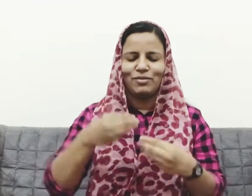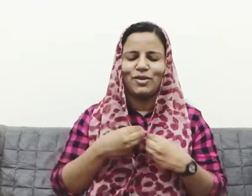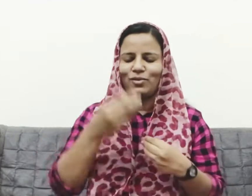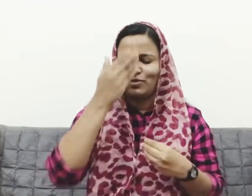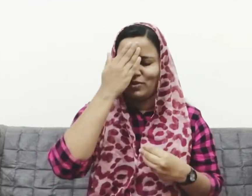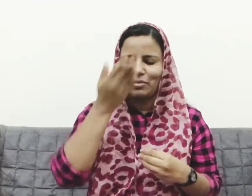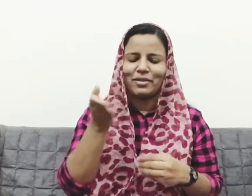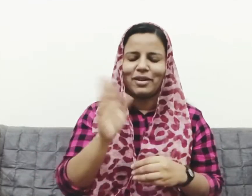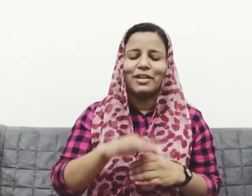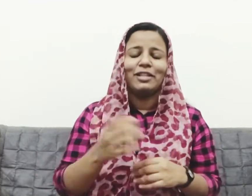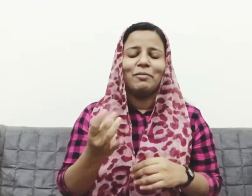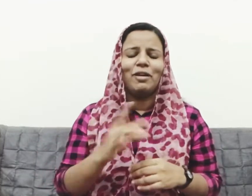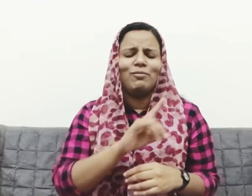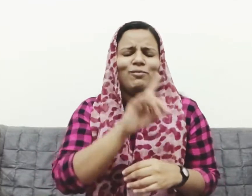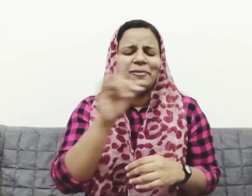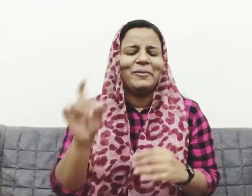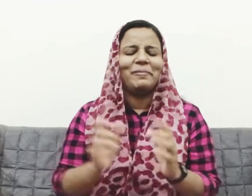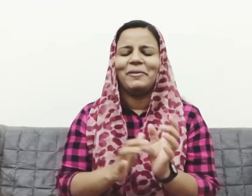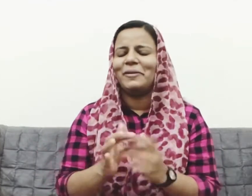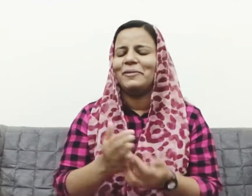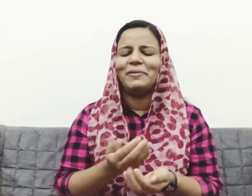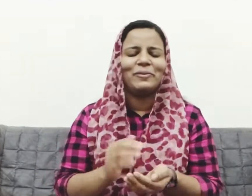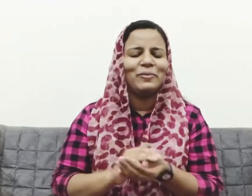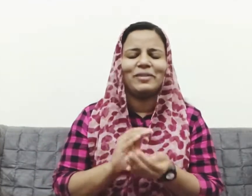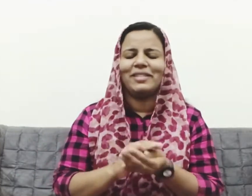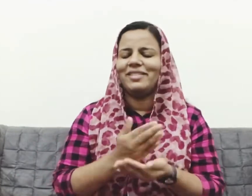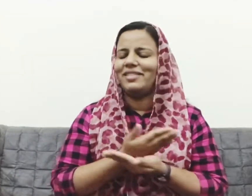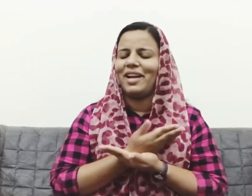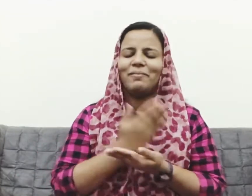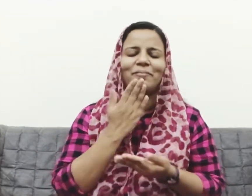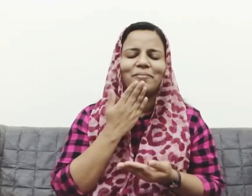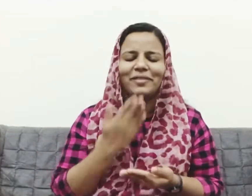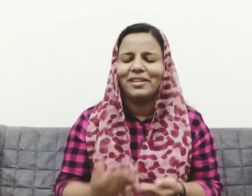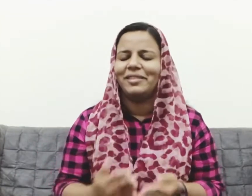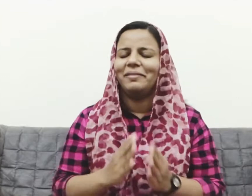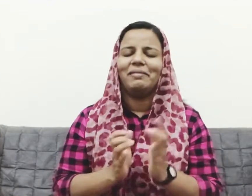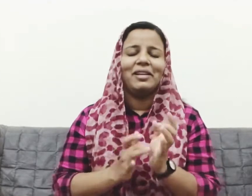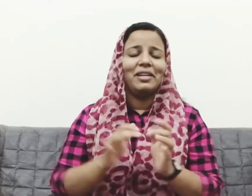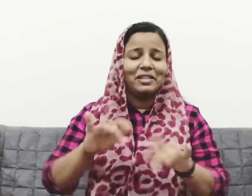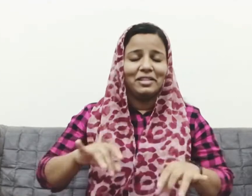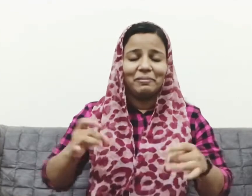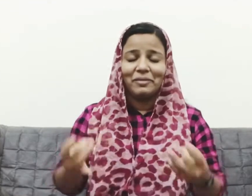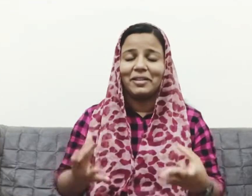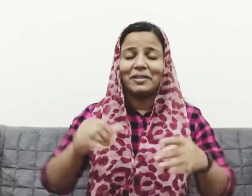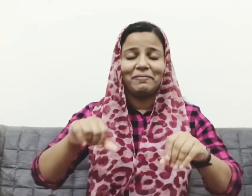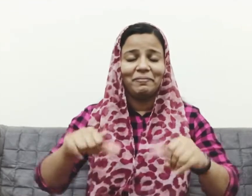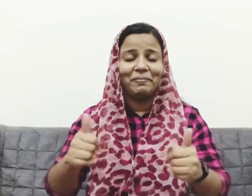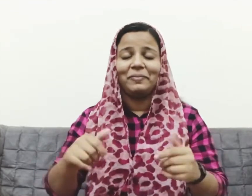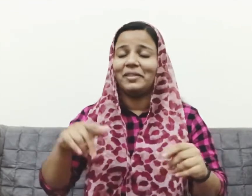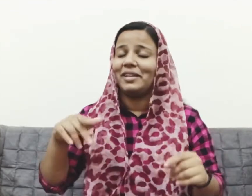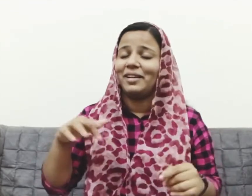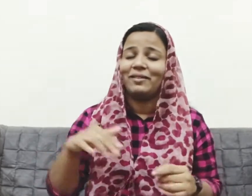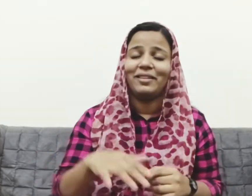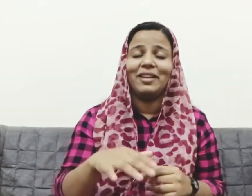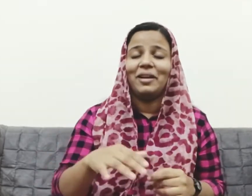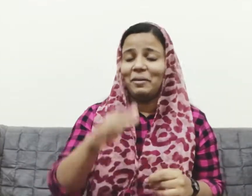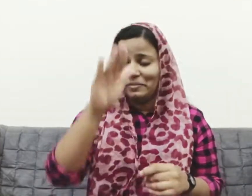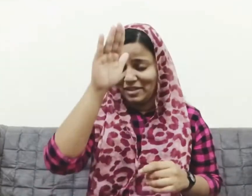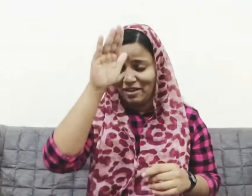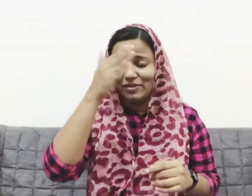ചെയ്യുന്നു. കഴിഞ്ഞ പകൽ മുഴുവൻ കാത്തുപരിപാലിച്ച സ്നേഹത്തിന് ഞങ്ങൾ നന്ദി പറയുക കർത്താവ്. ഈ പകൽക്കാലം ഞങ്ങളെ ജയകരമായി ഞങ്ങളുടെ പിതാവ് നടത്തുന്നതിനായിട്ട് സ്തോത്രം.